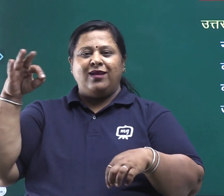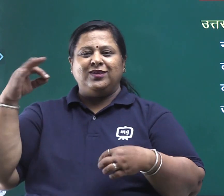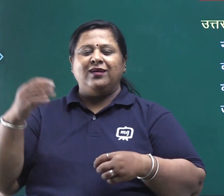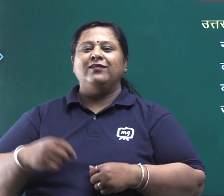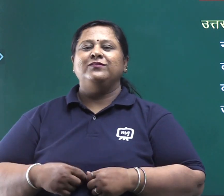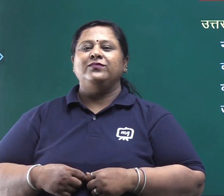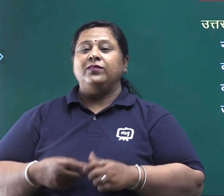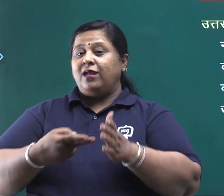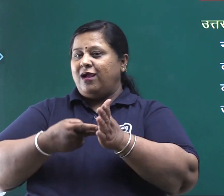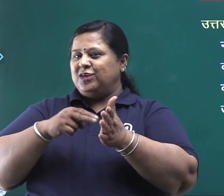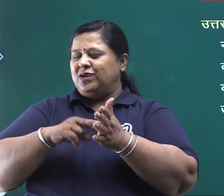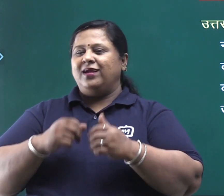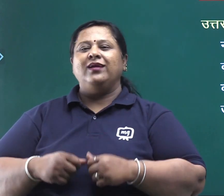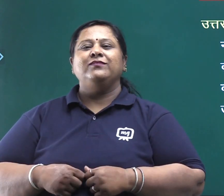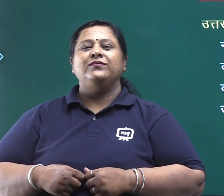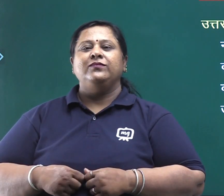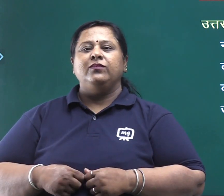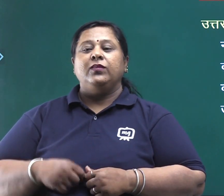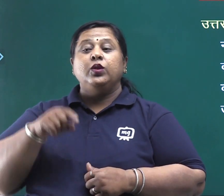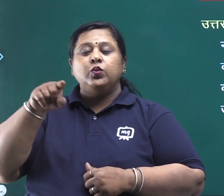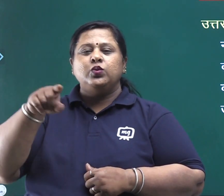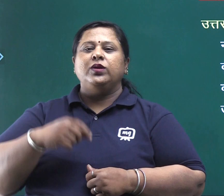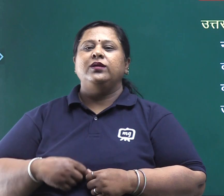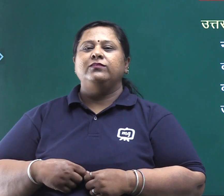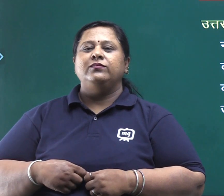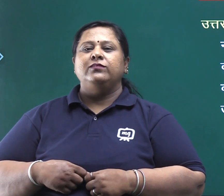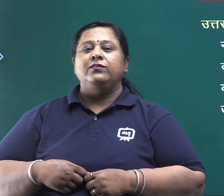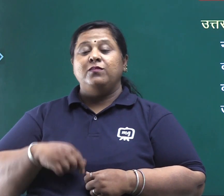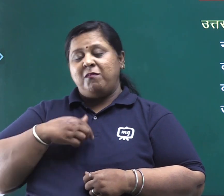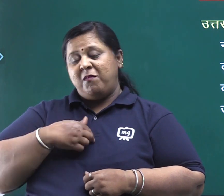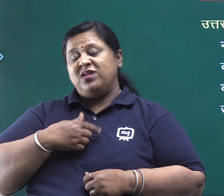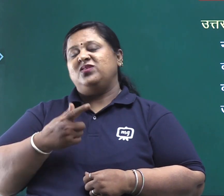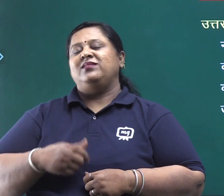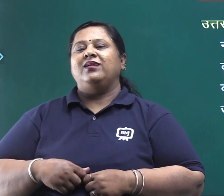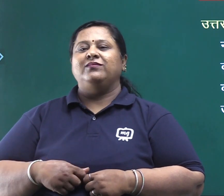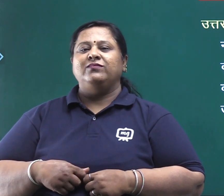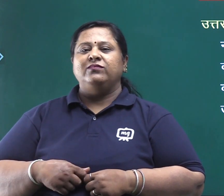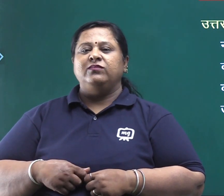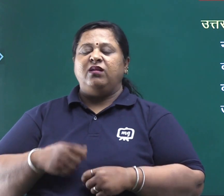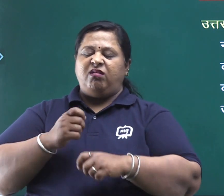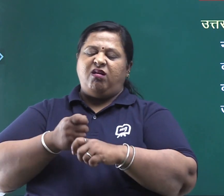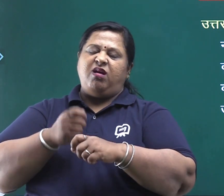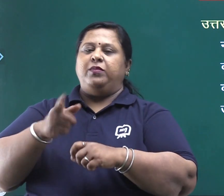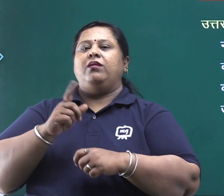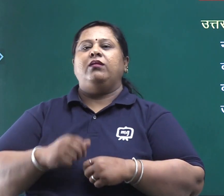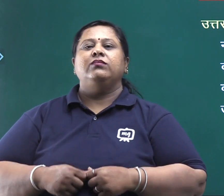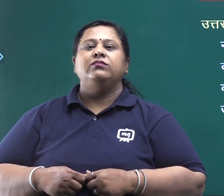का आशय है दूसरों की मर्जी से कार्य